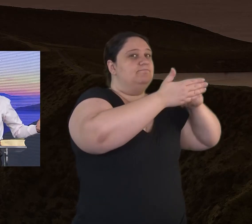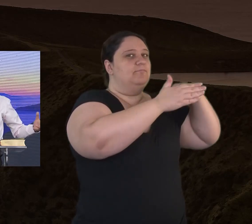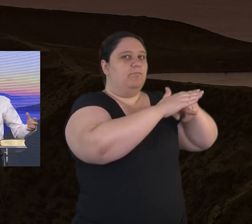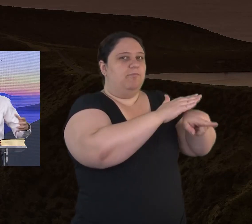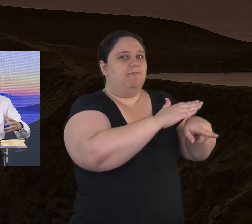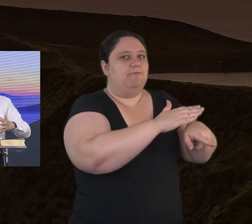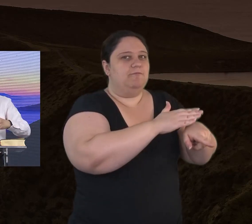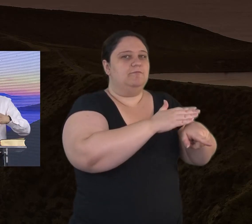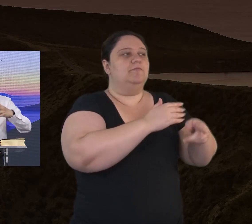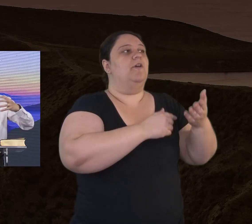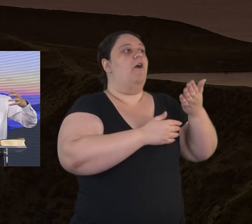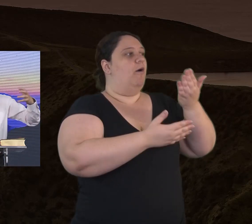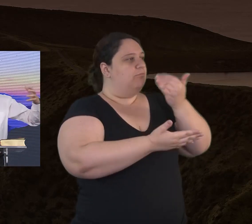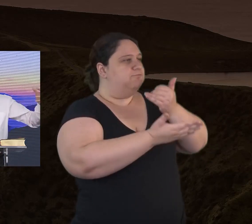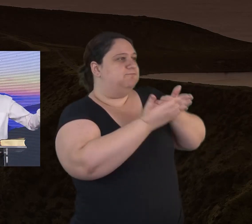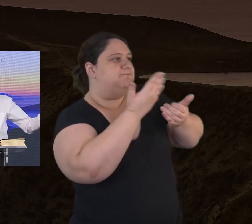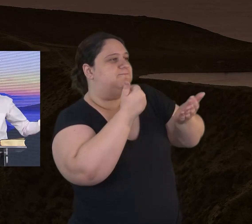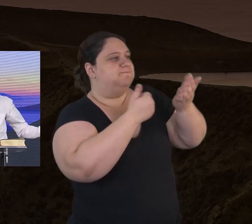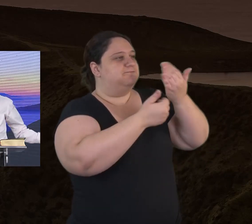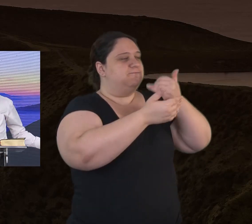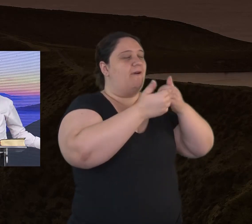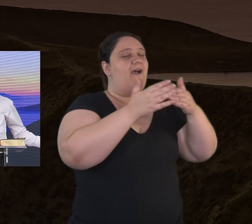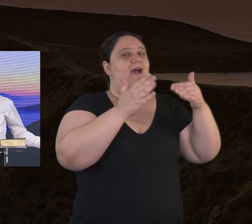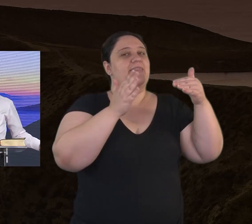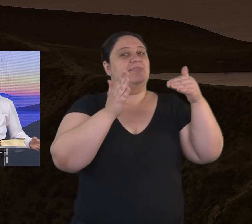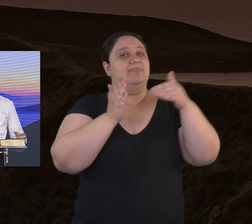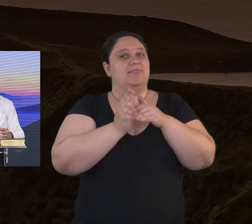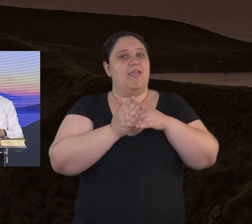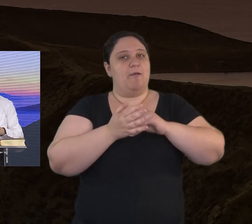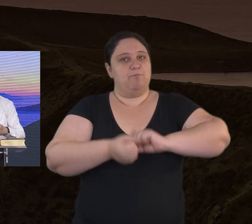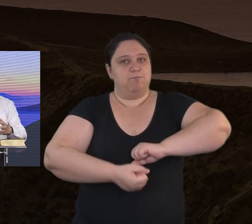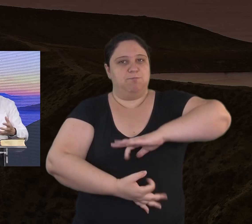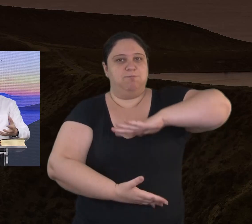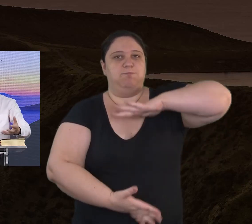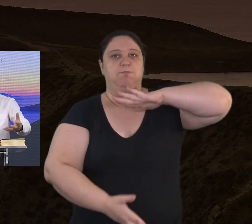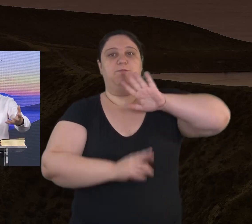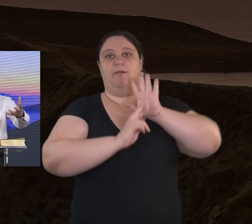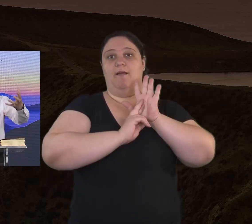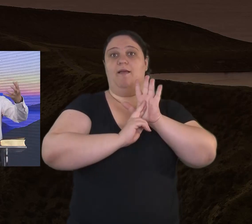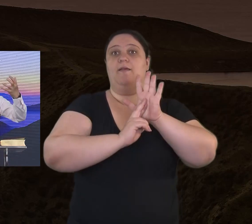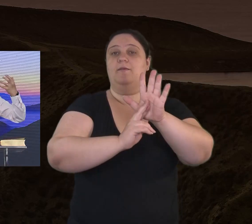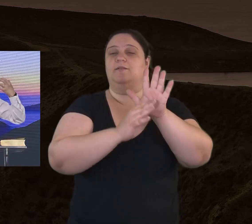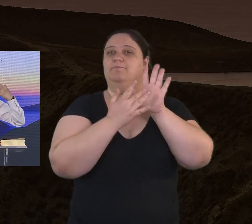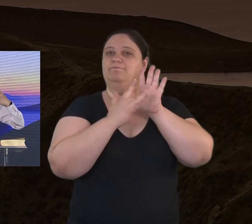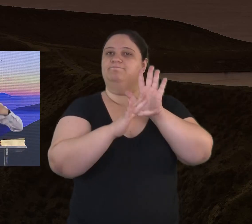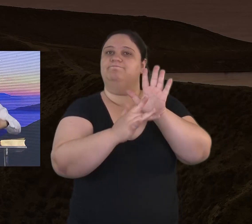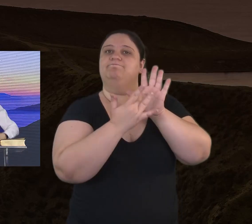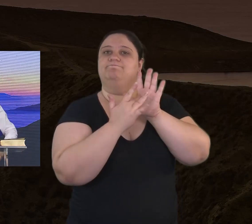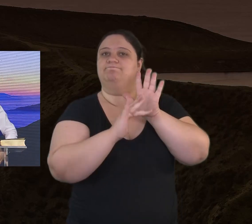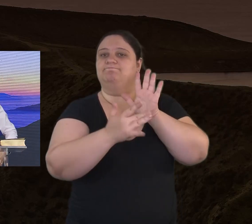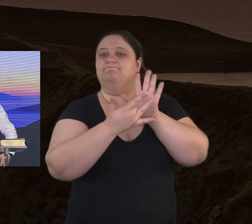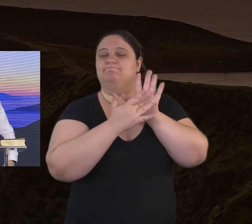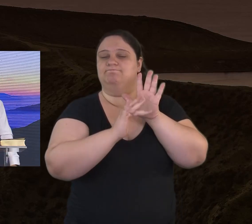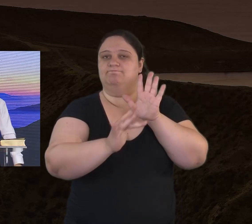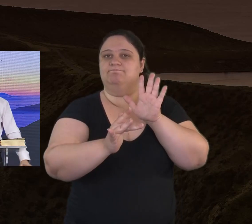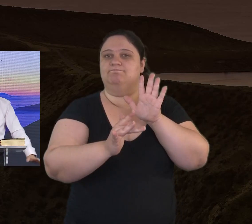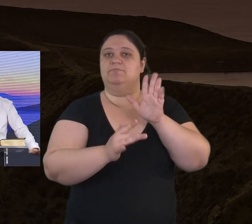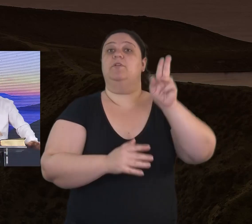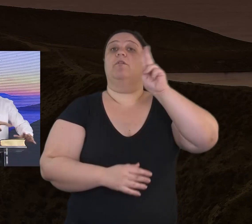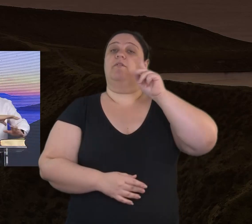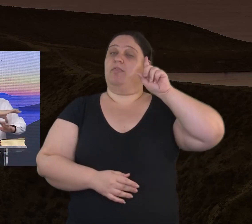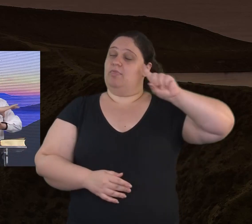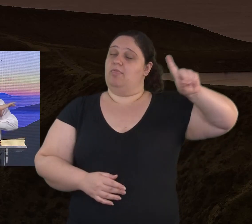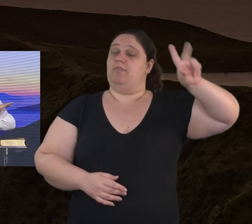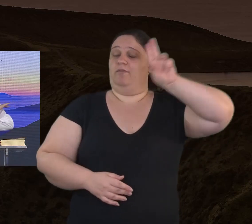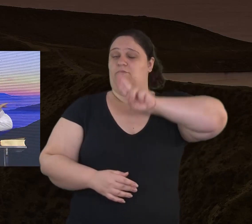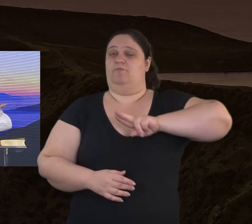enchidos. Irmãos, enchidos até a plenitude. E Deus, então, através da igreja, Ele vai,